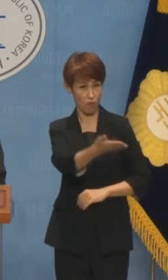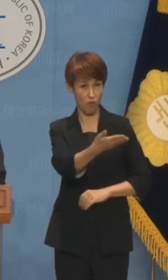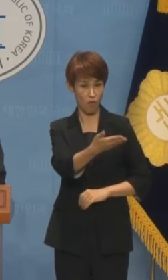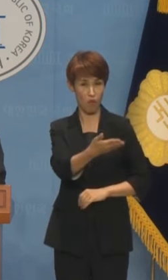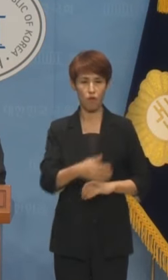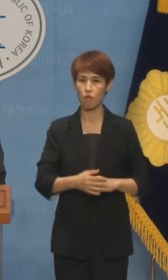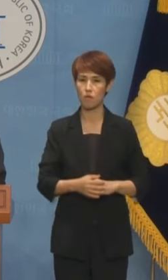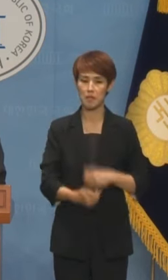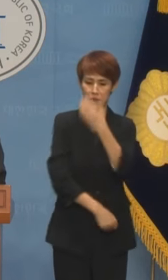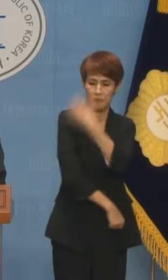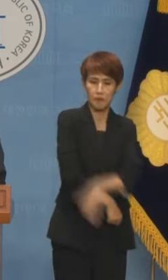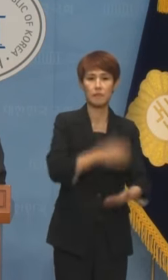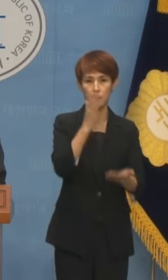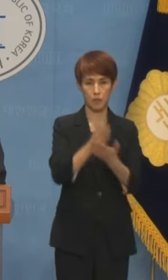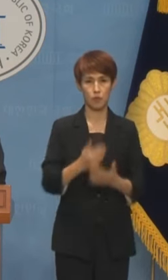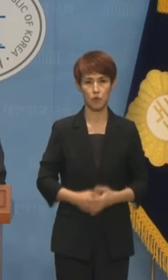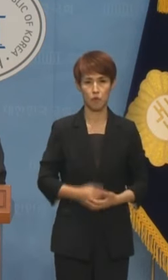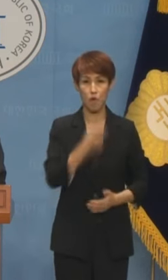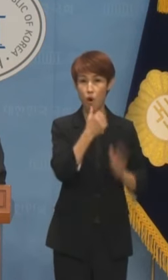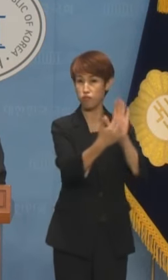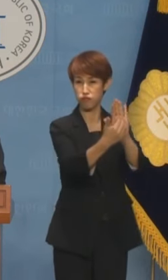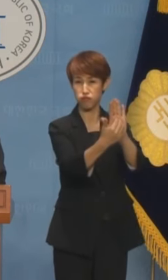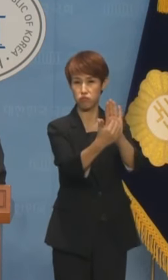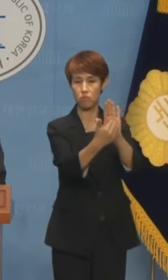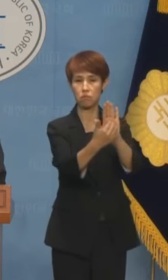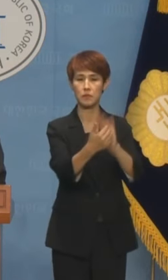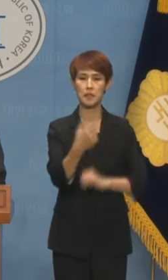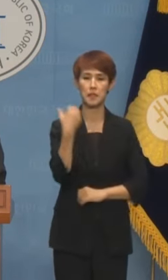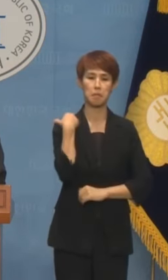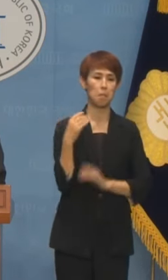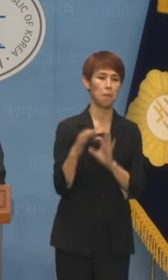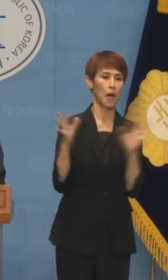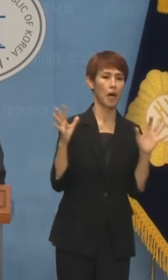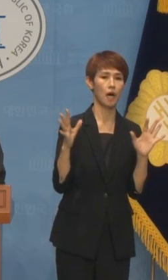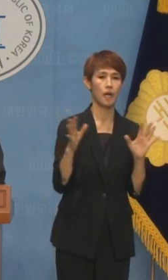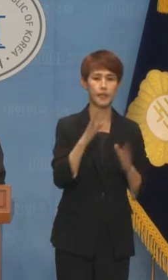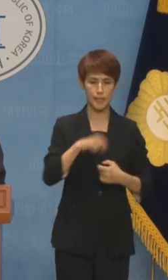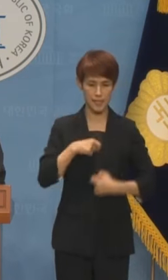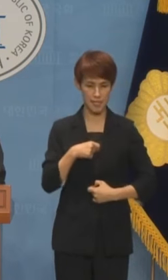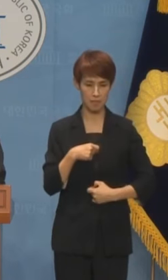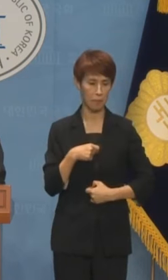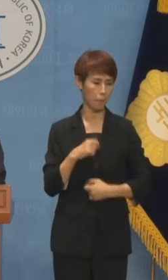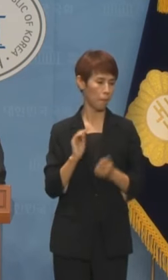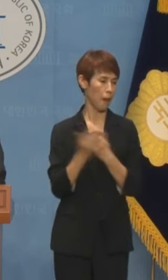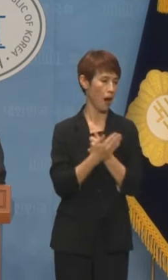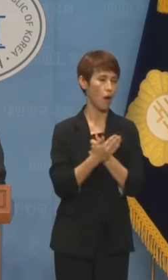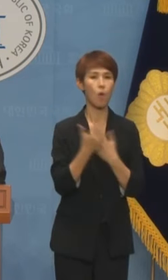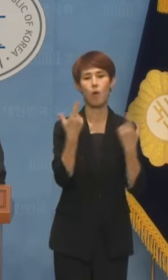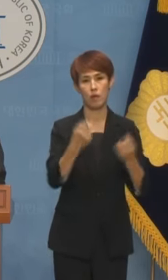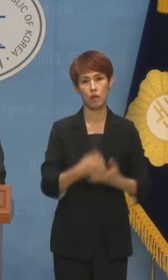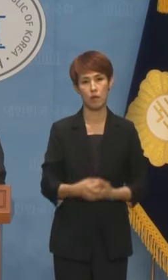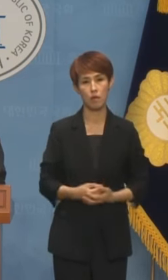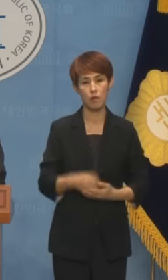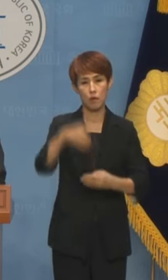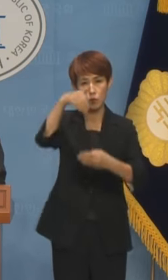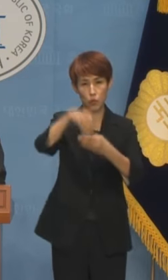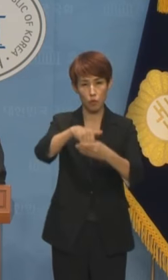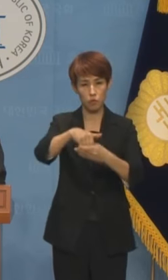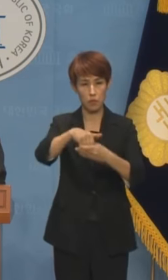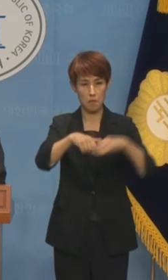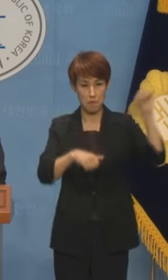마십시오. 거부감 행사는 책임 모면이며 진실에 대한 눈감기입니다. 총선의 회초리가 국민적